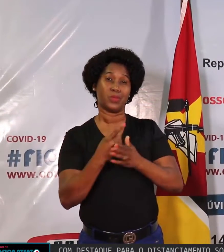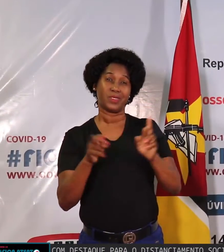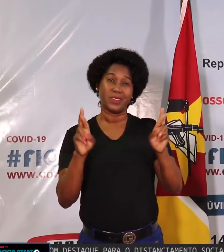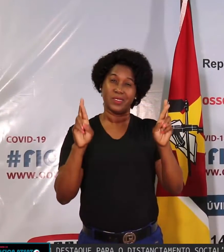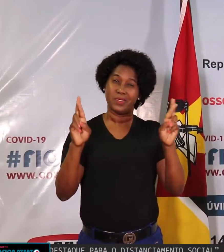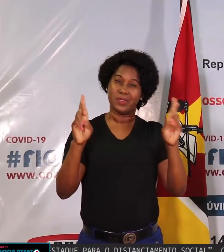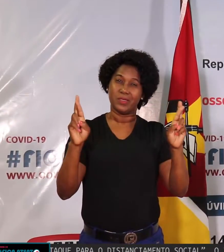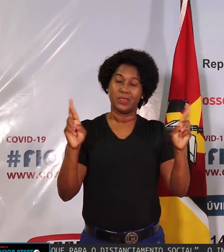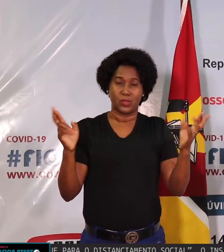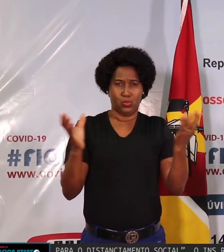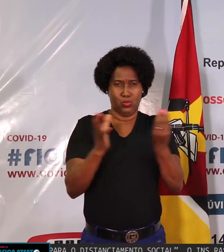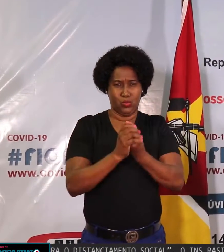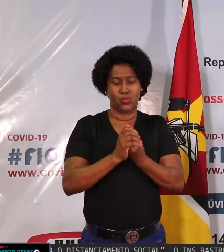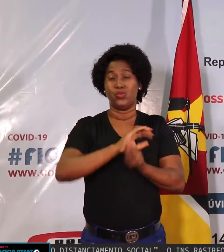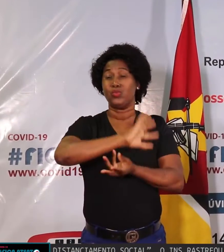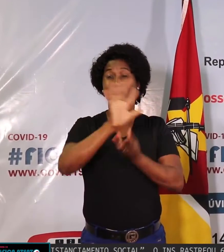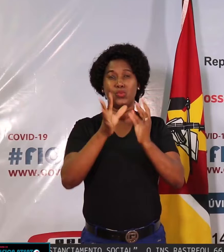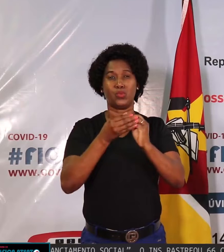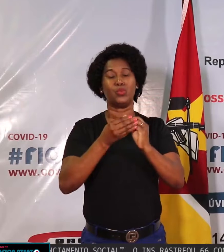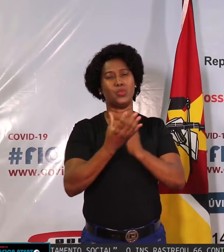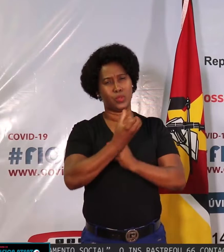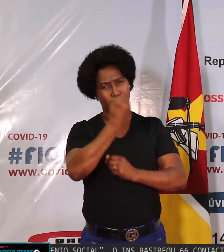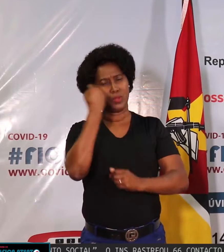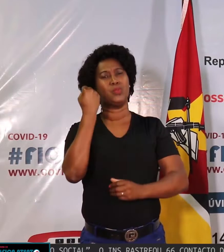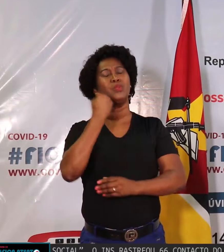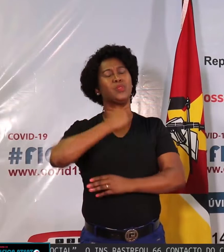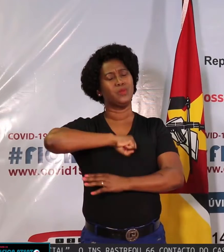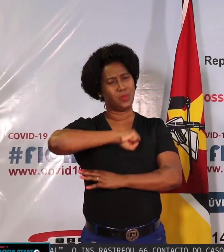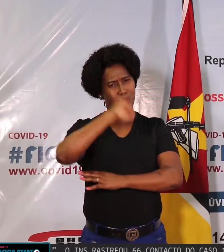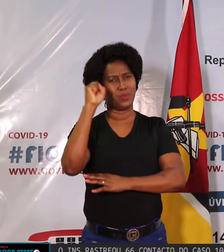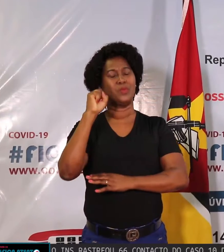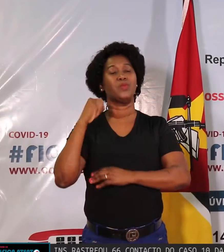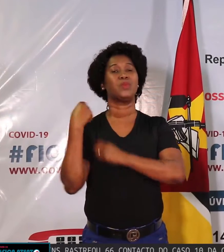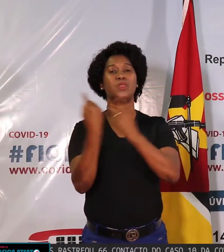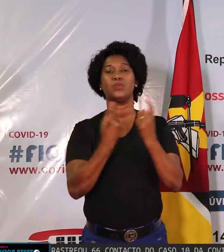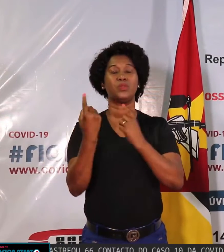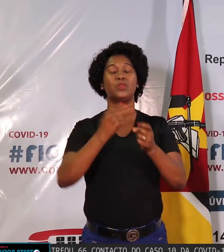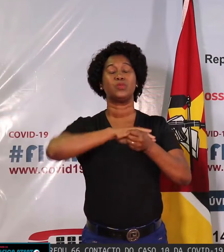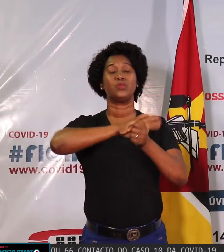que todos juntos vamos vencer a pandemia do Covid-19.